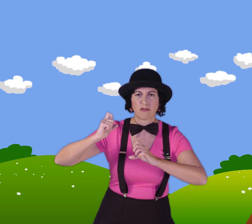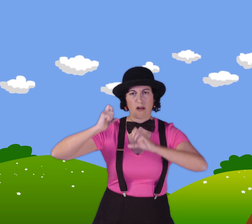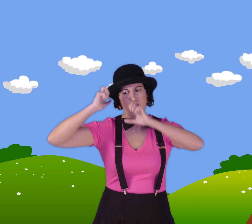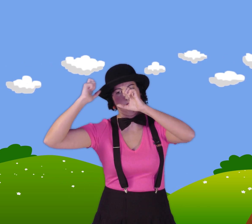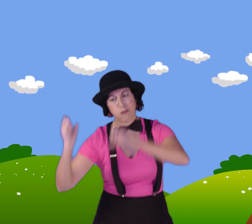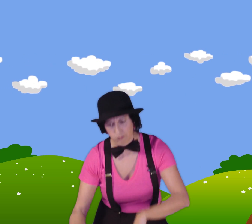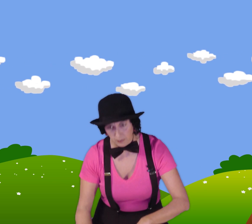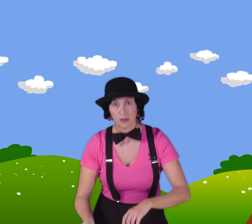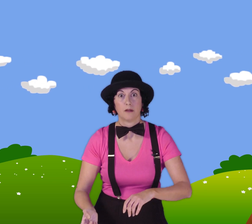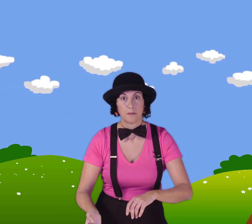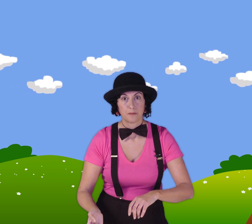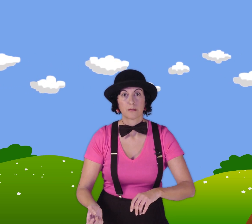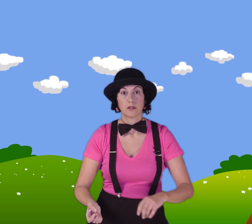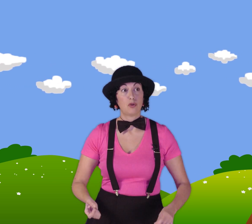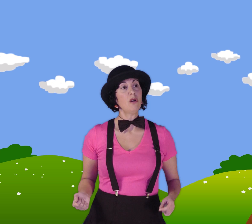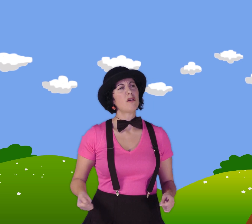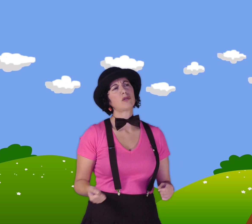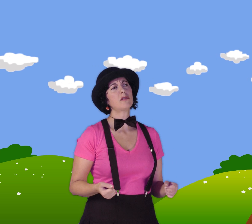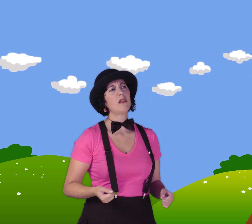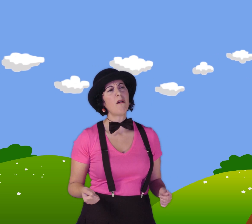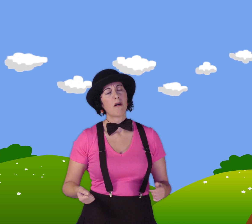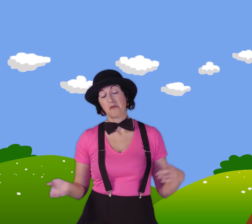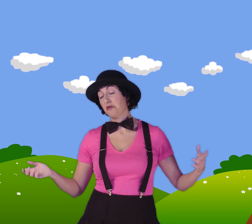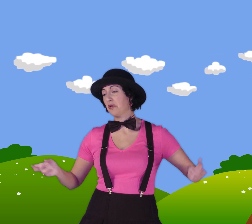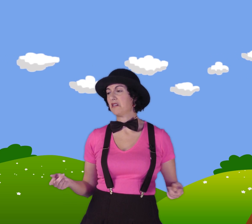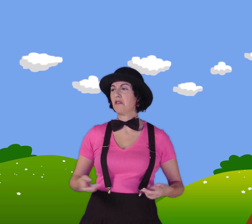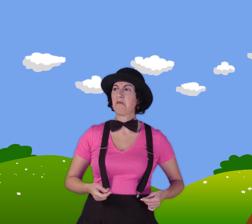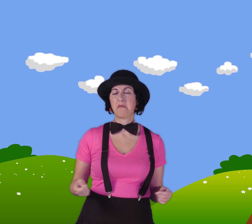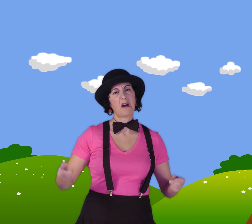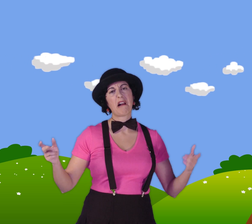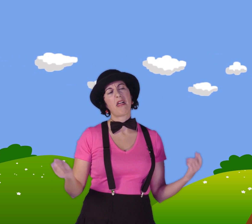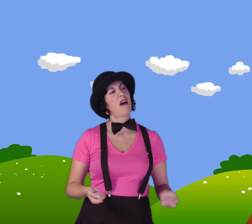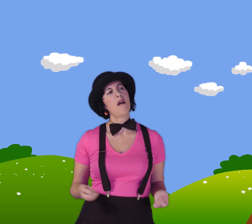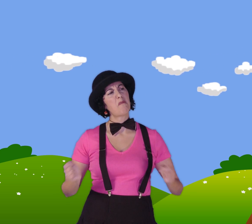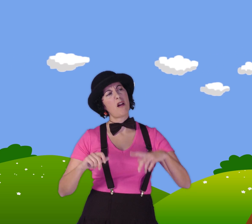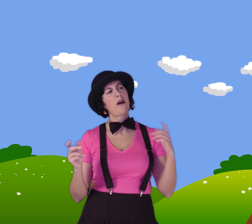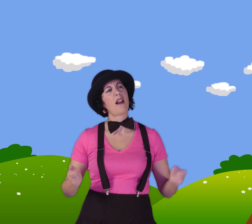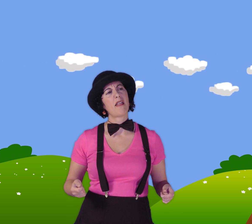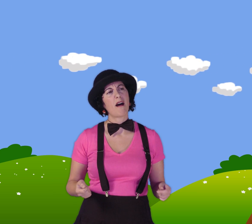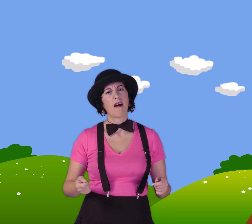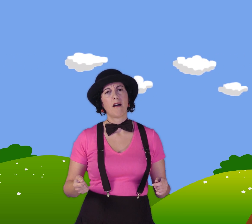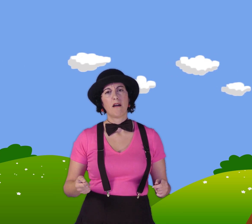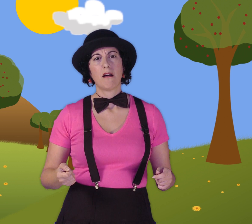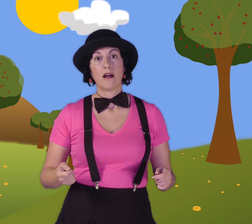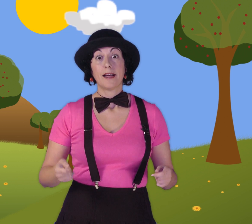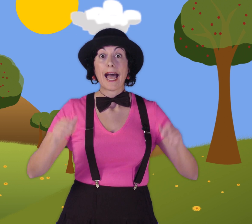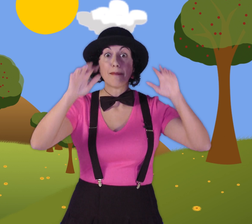descansar. ¿Sí? ¿Estás cansado? Yo no estoy cansado para nada, ¿eh? Pero para nada. Había